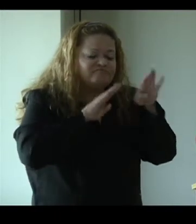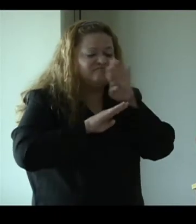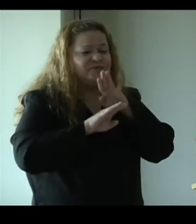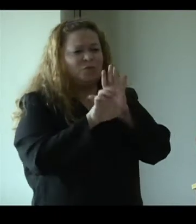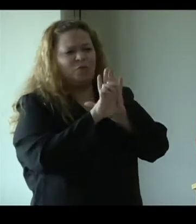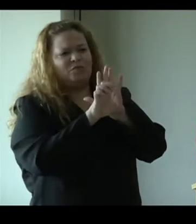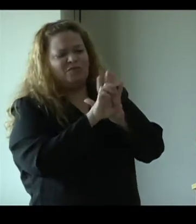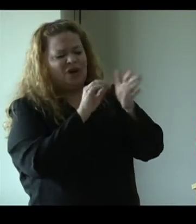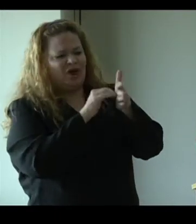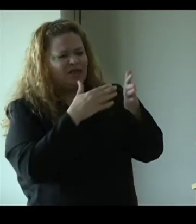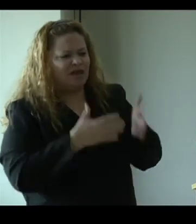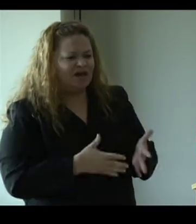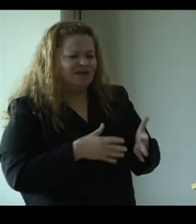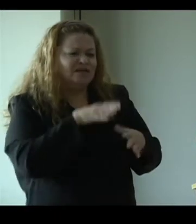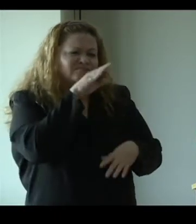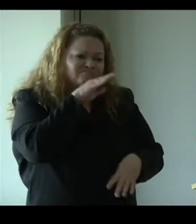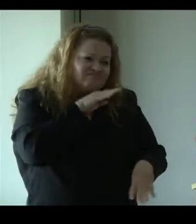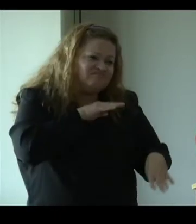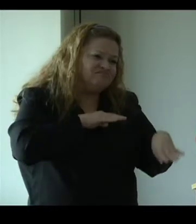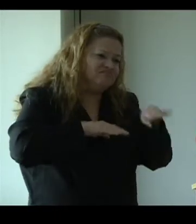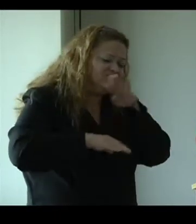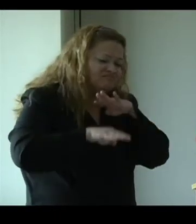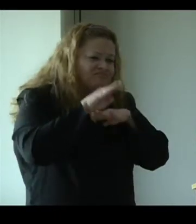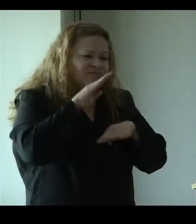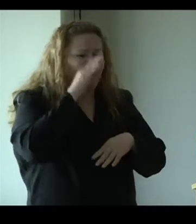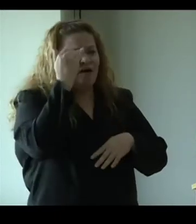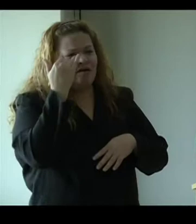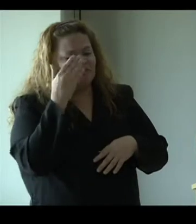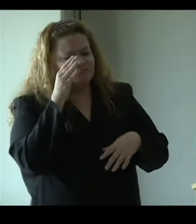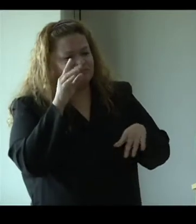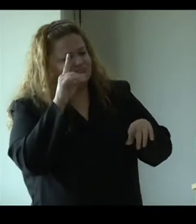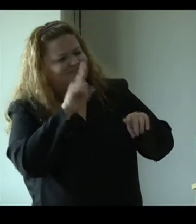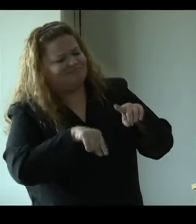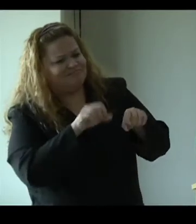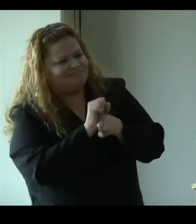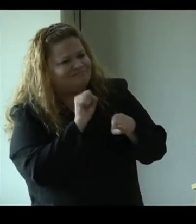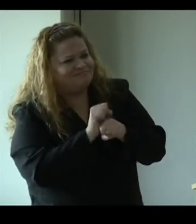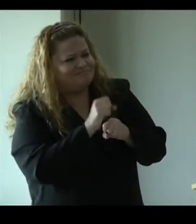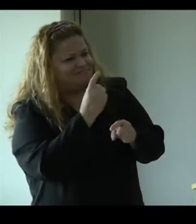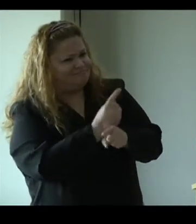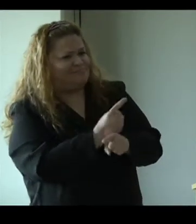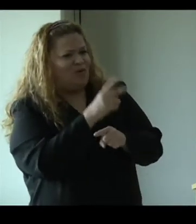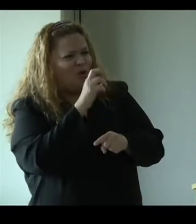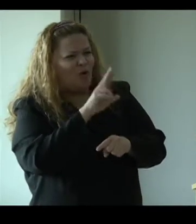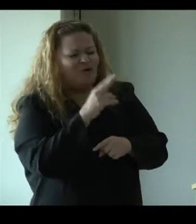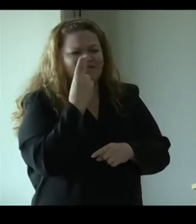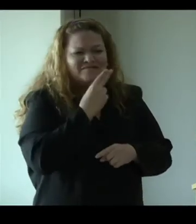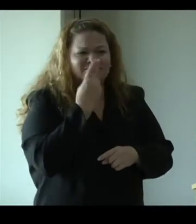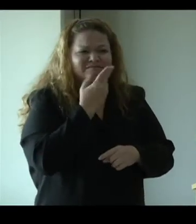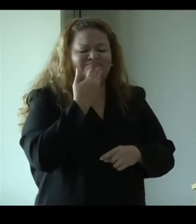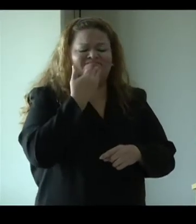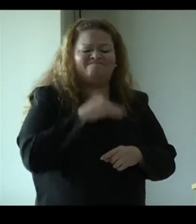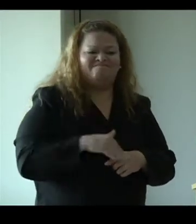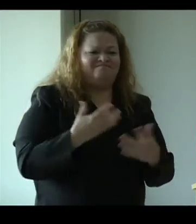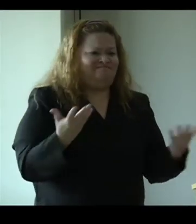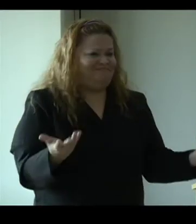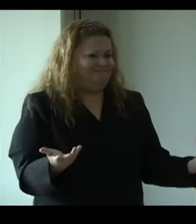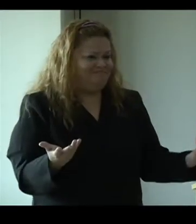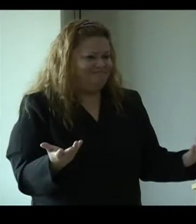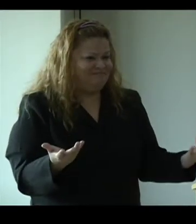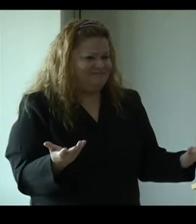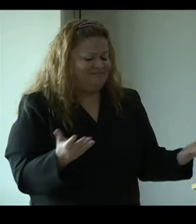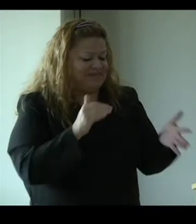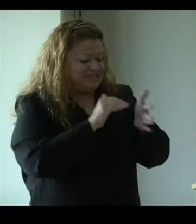que constantemente está frustrado porque no puede realizar sus tareas porque saca malas notas miren